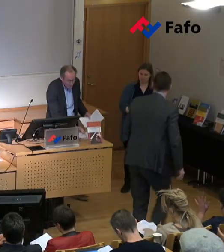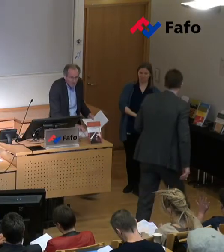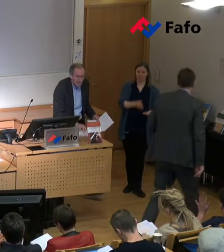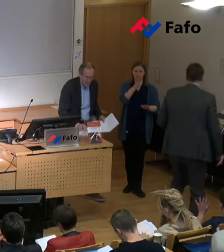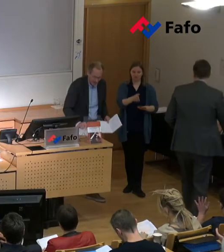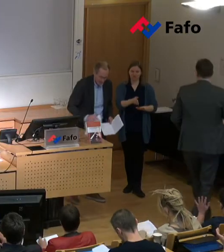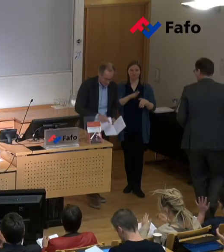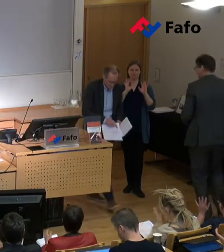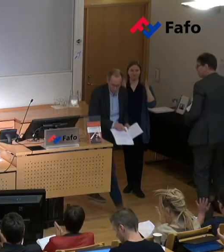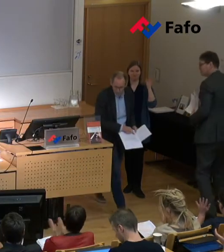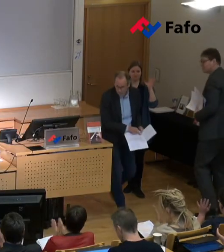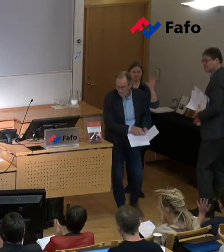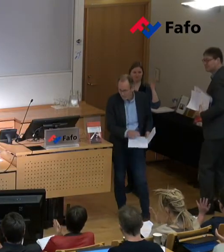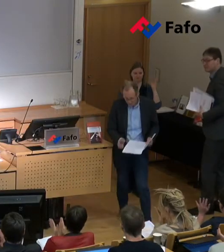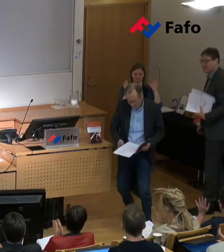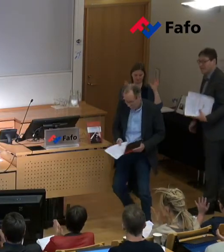du ha.